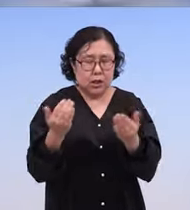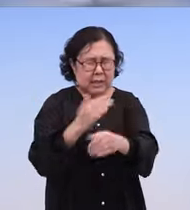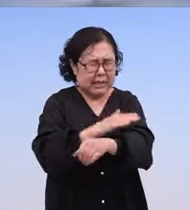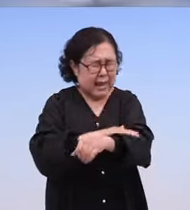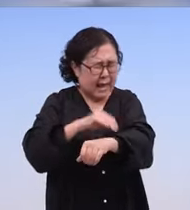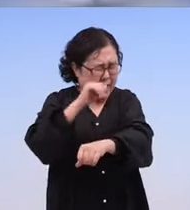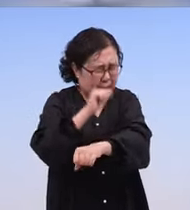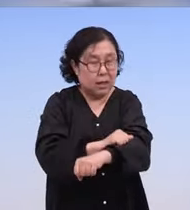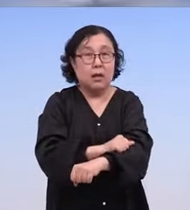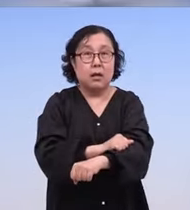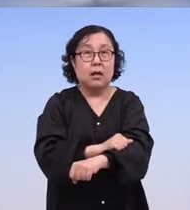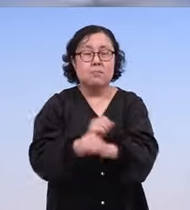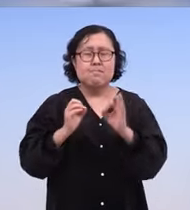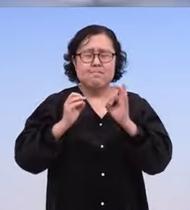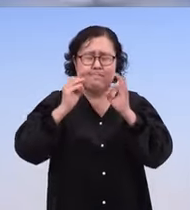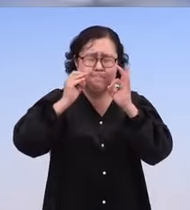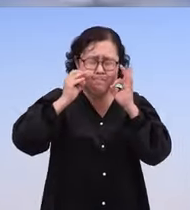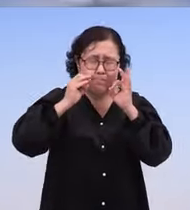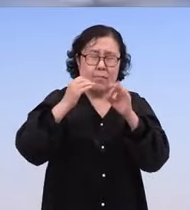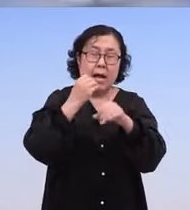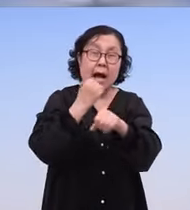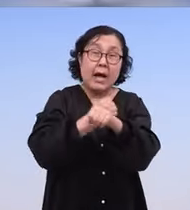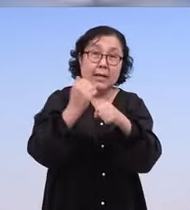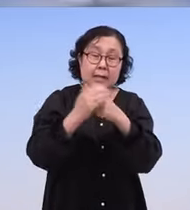잘 되는 거예요.